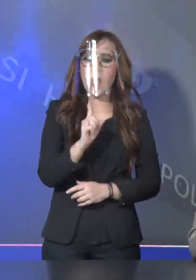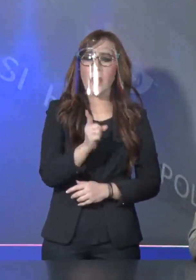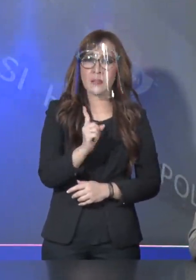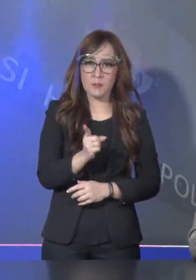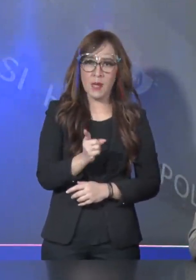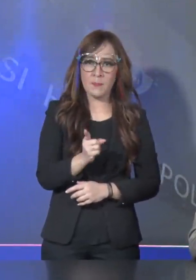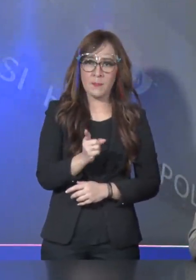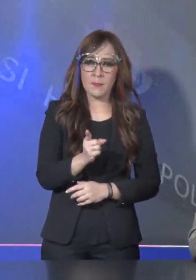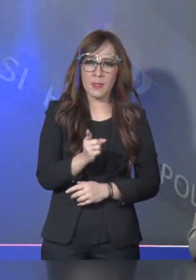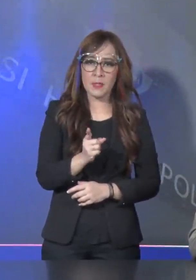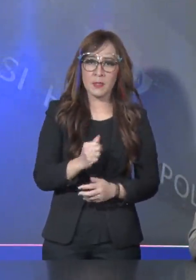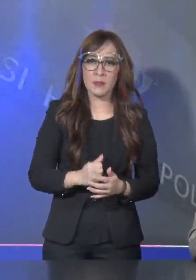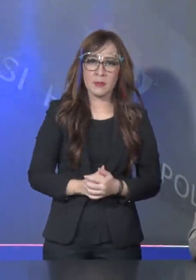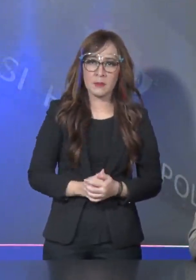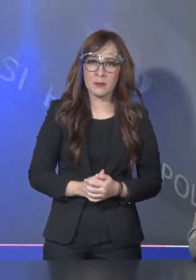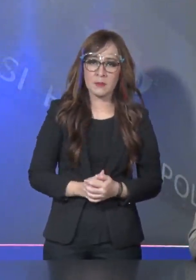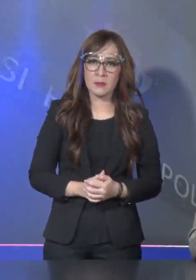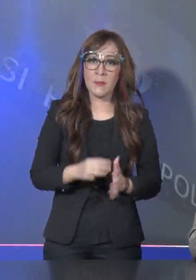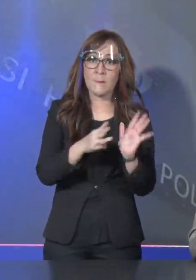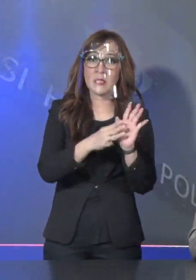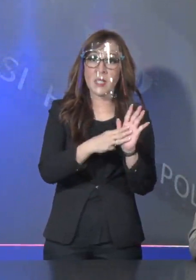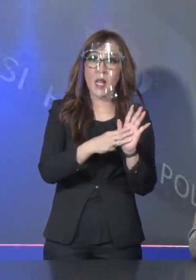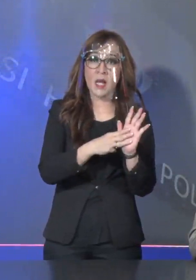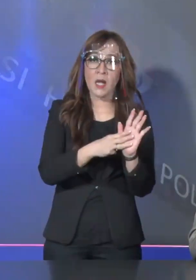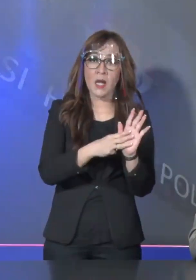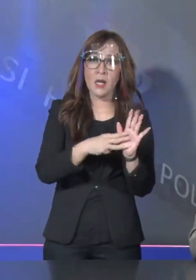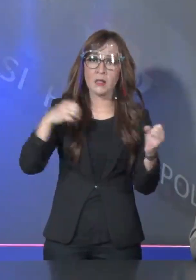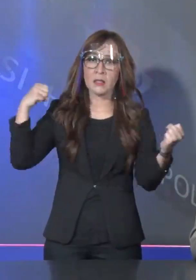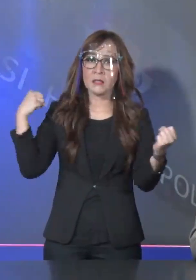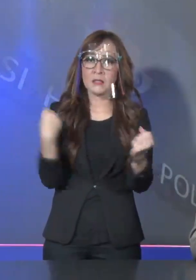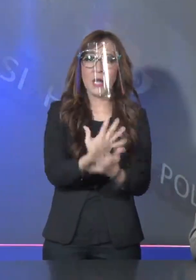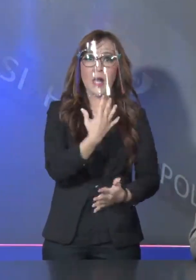dikarenakan kasus kecelakaan tunggal,